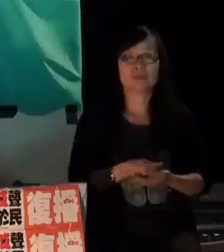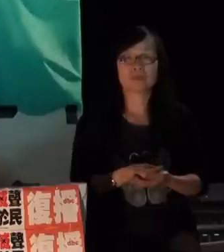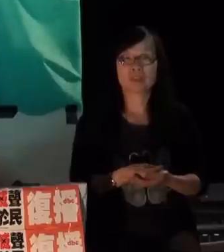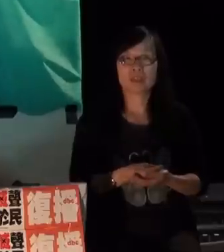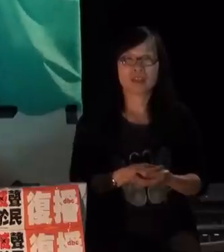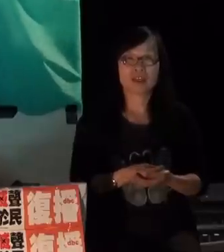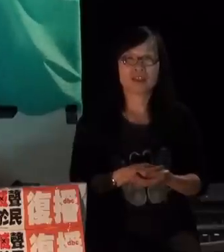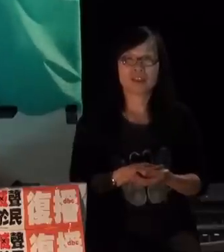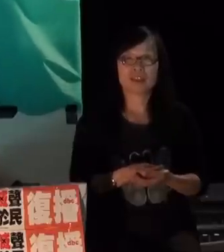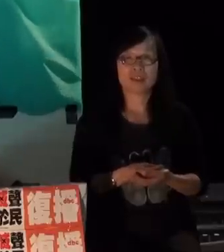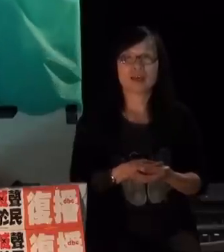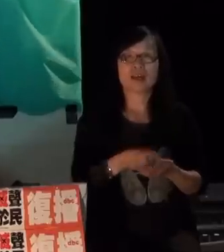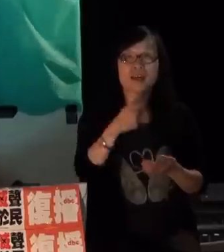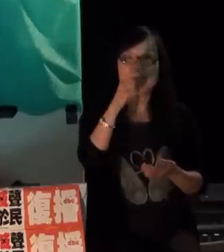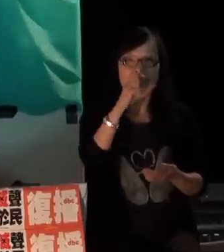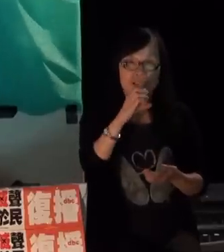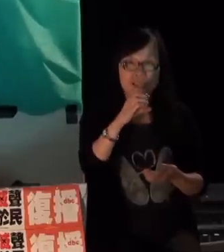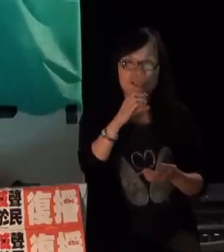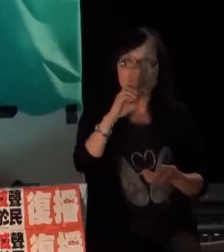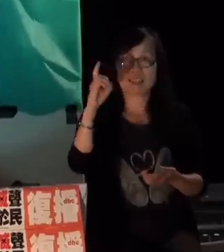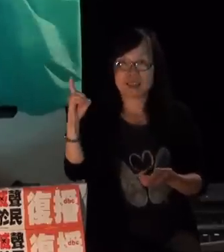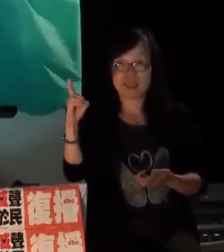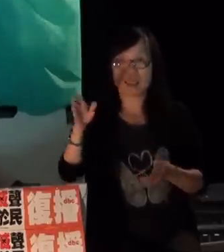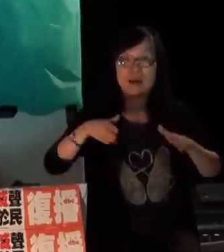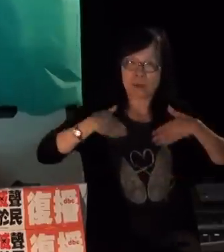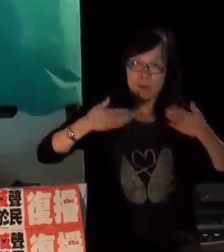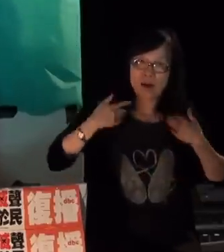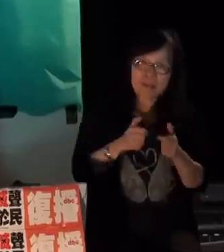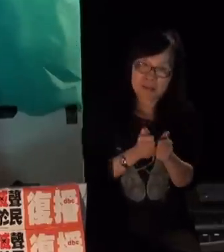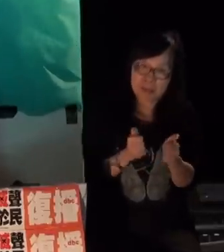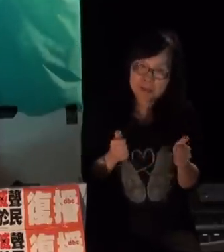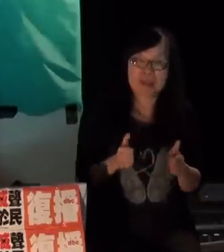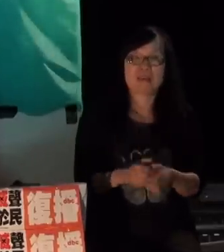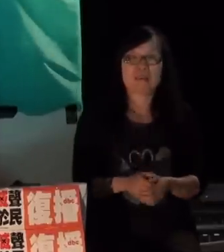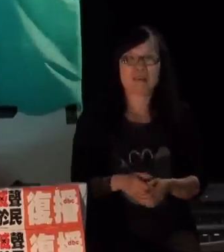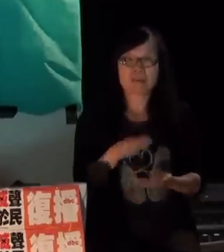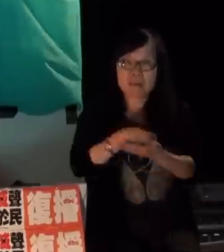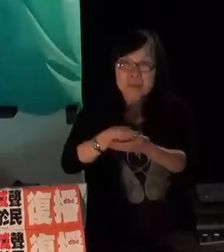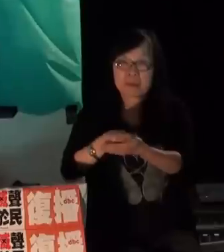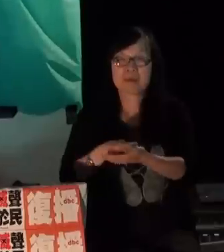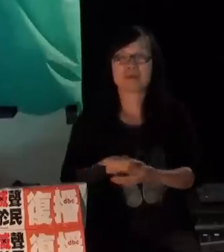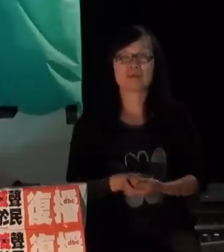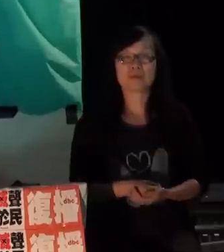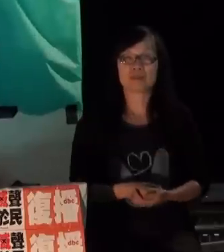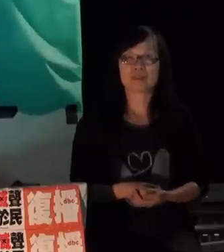買CD 啊嗰啲？ 係咯，遊戲機啦，使幾多錢啦？乜嘢都買。 喂，佢